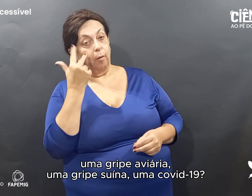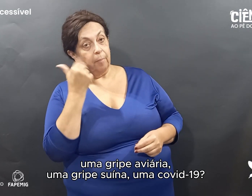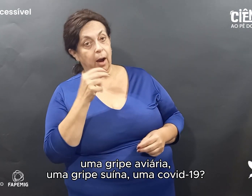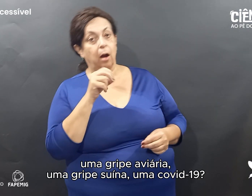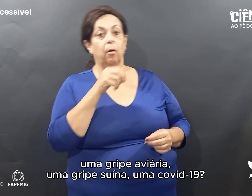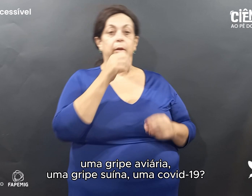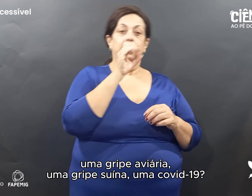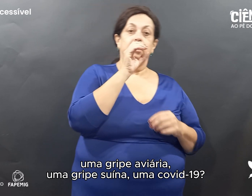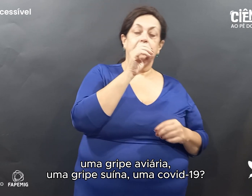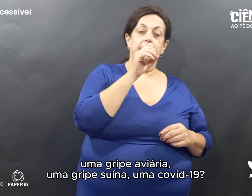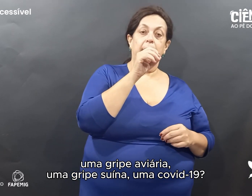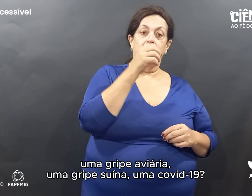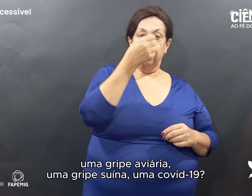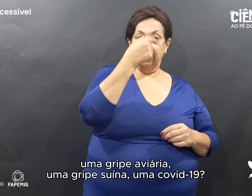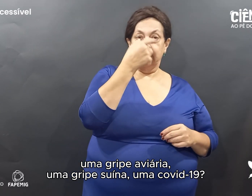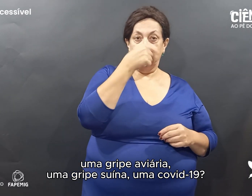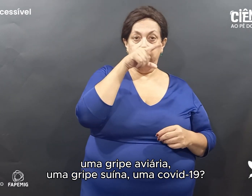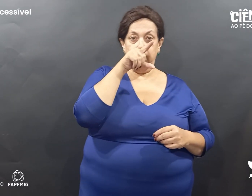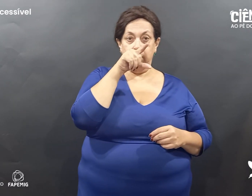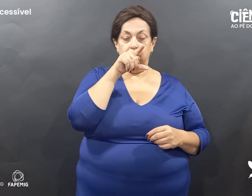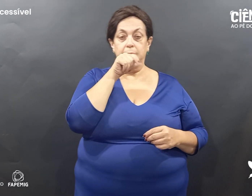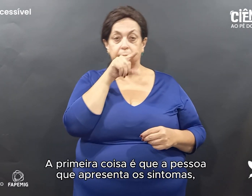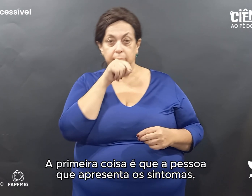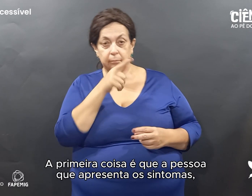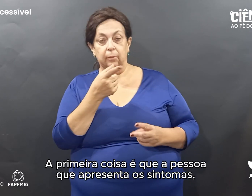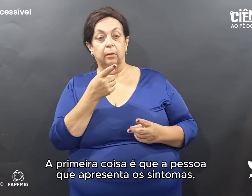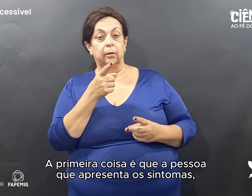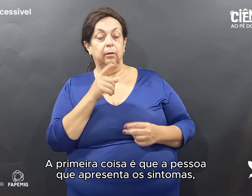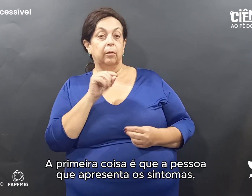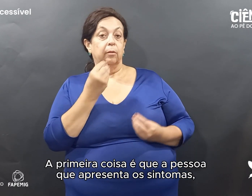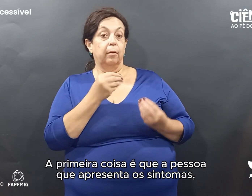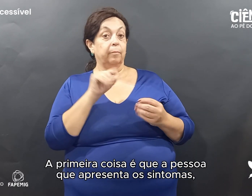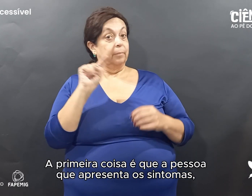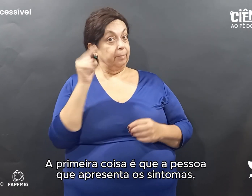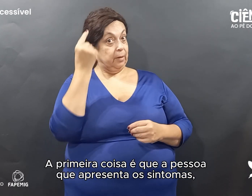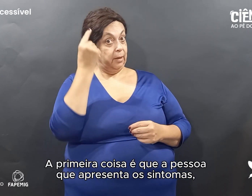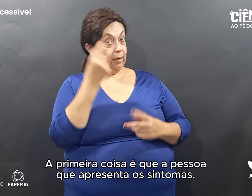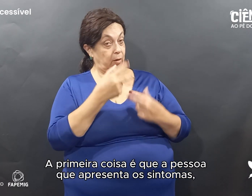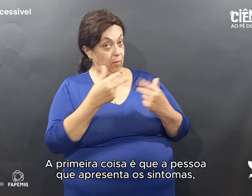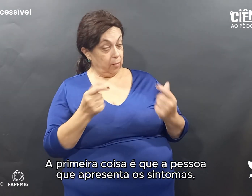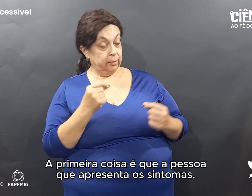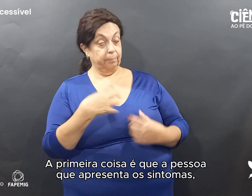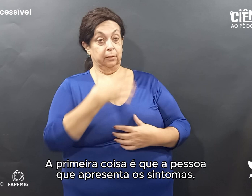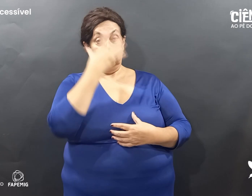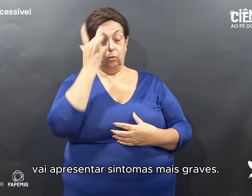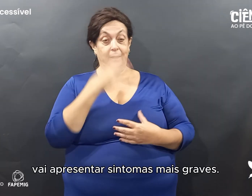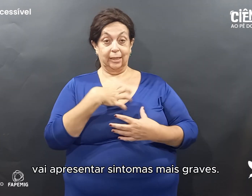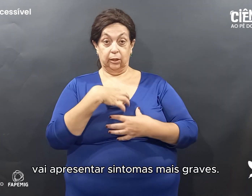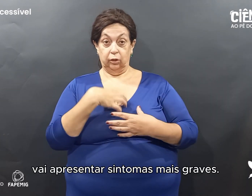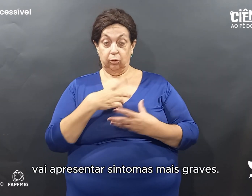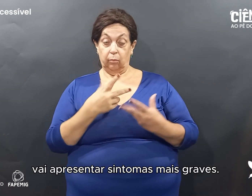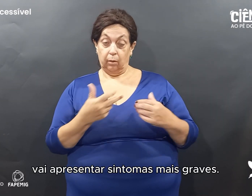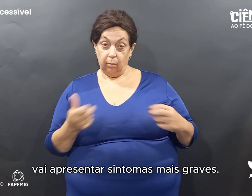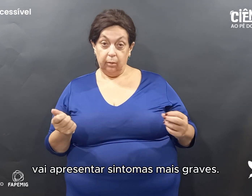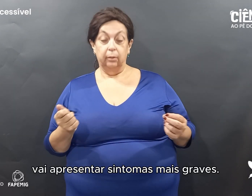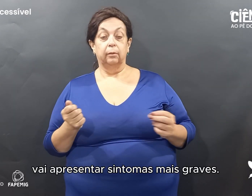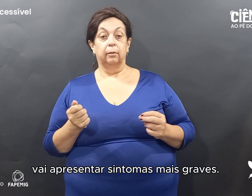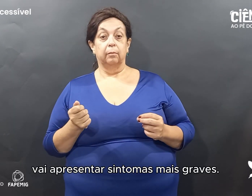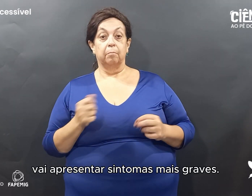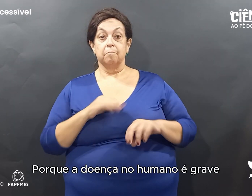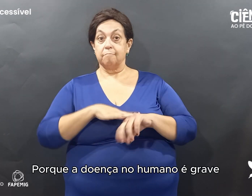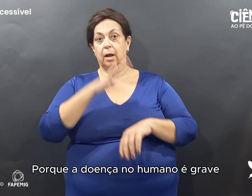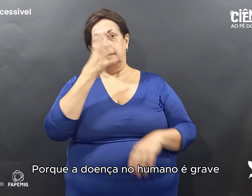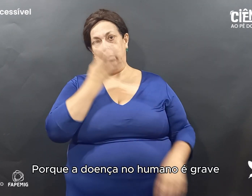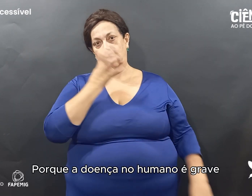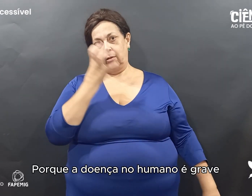gripe aviária, uma gripe suína, uma Covid-19? A primeira coisa é que a pessoa que apresenta os sintomas, ela vai apresentar sintomas mais